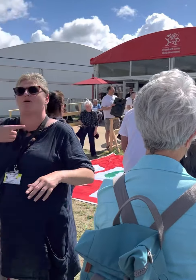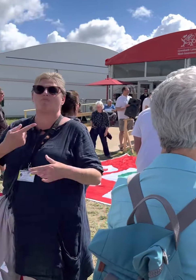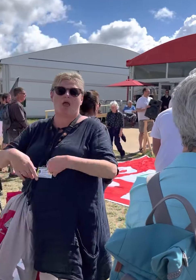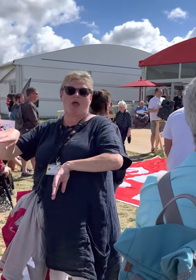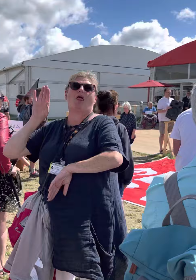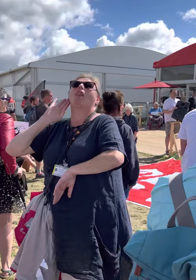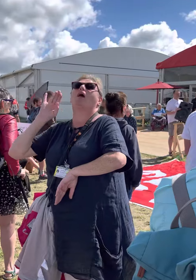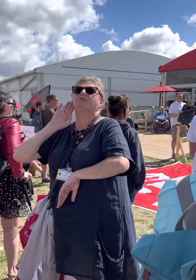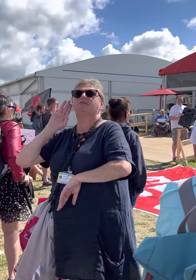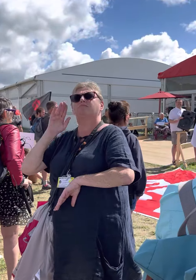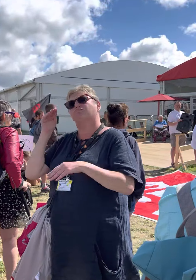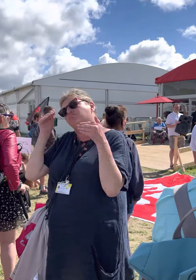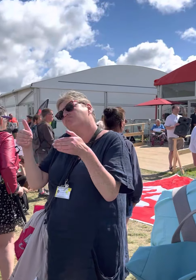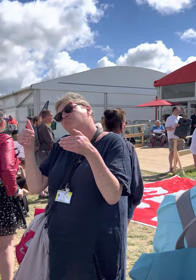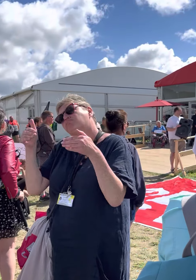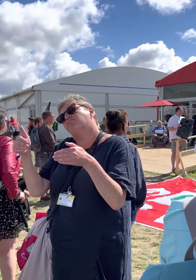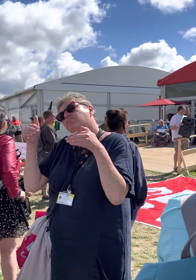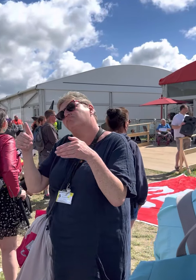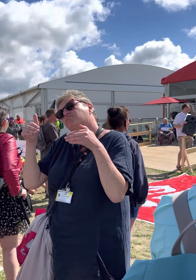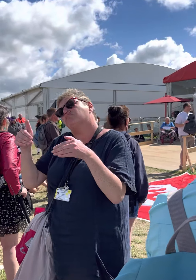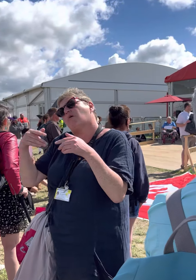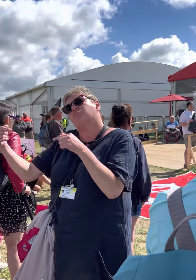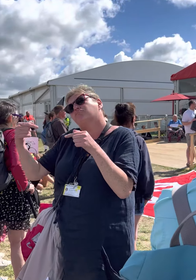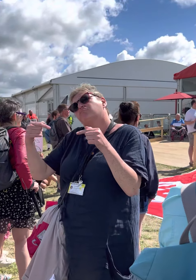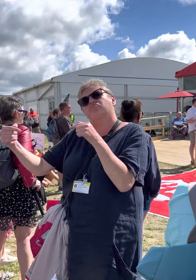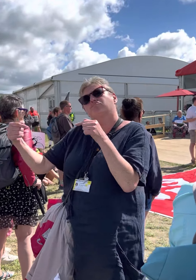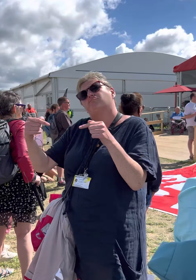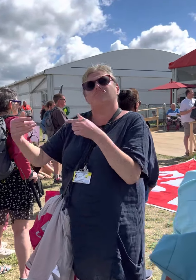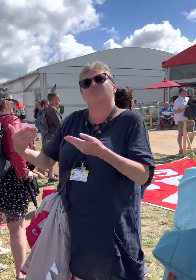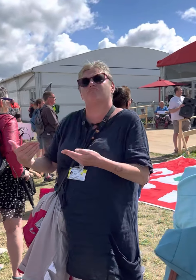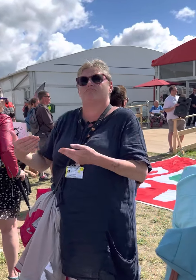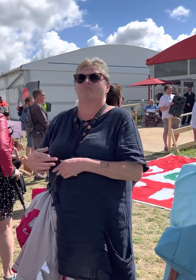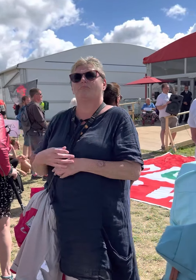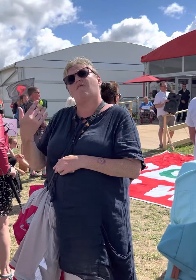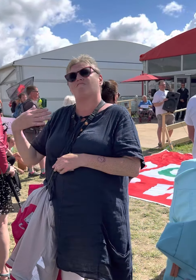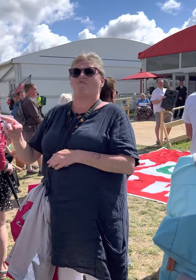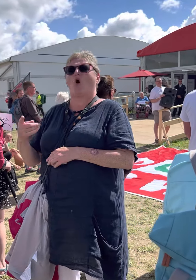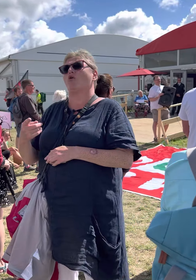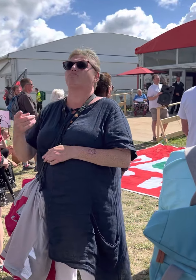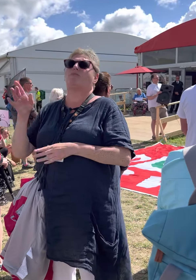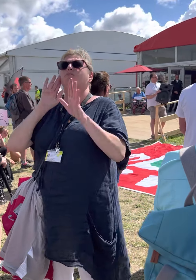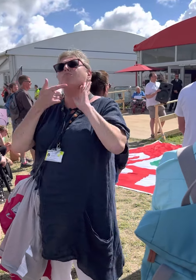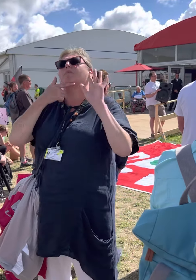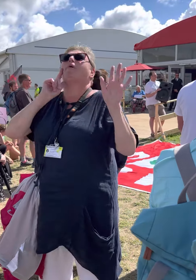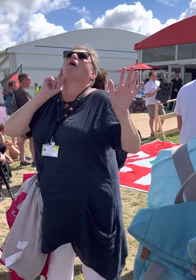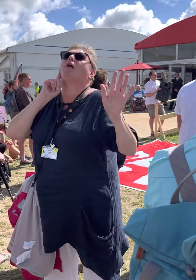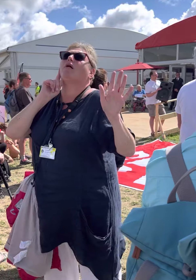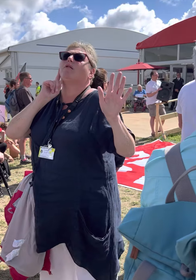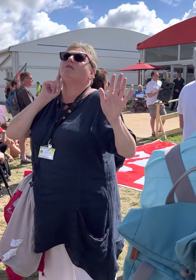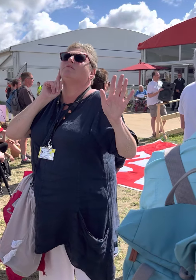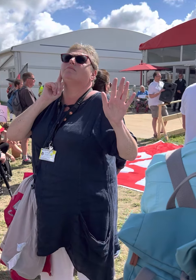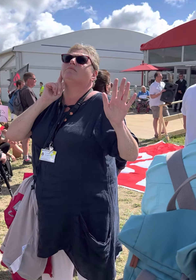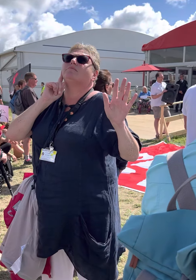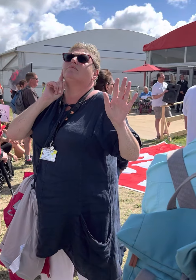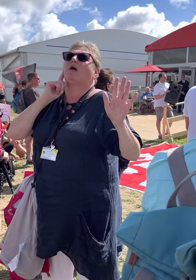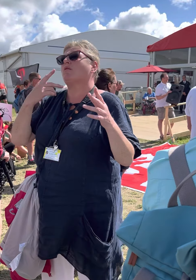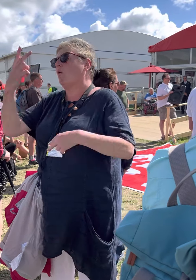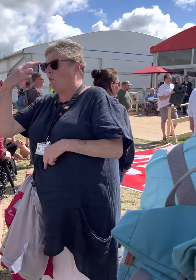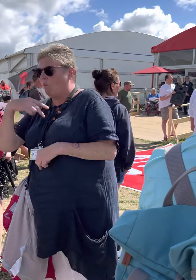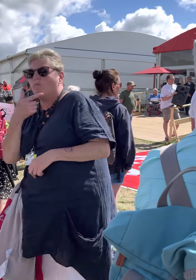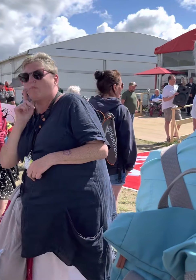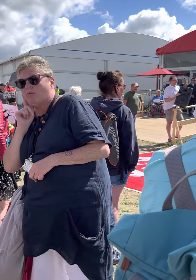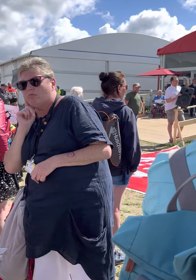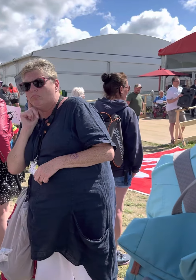gwrando yn astyd ar dadleuon heddiw o'r bobl ifanc, a hen